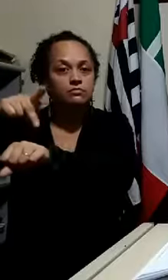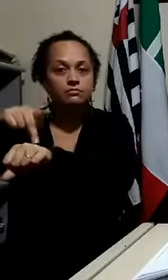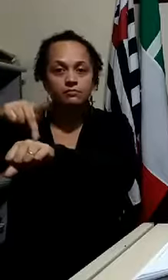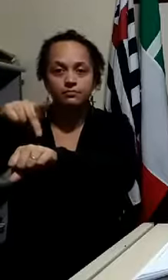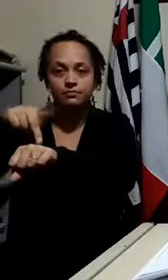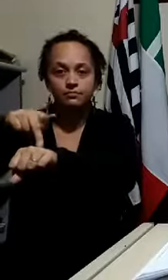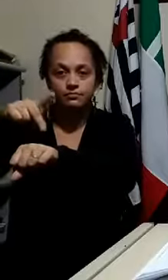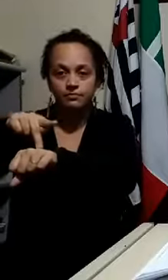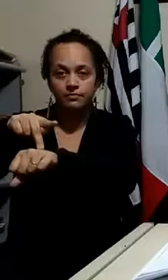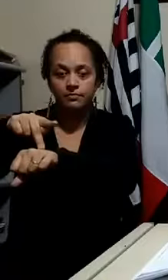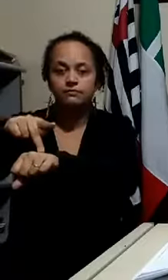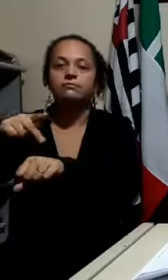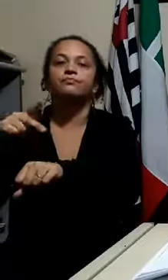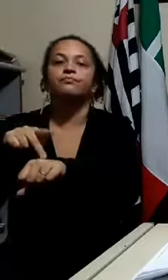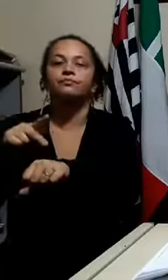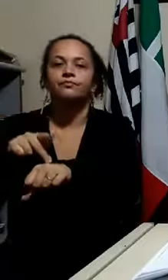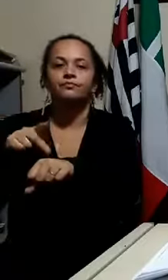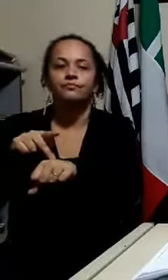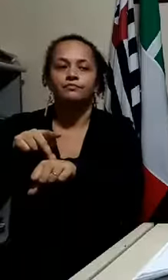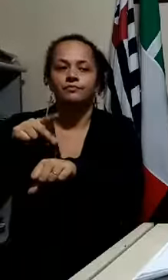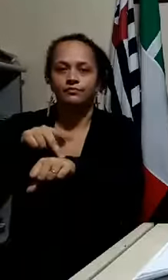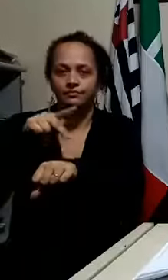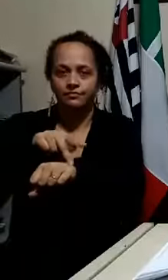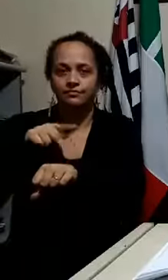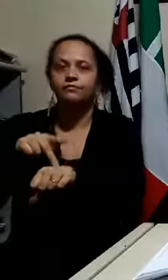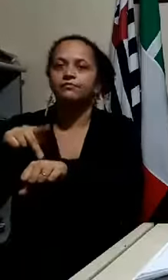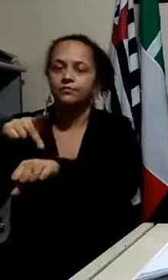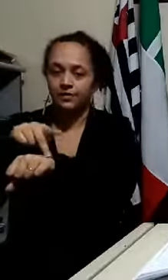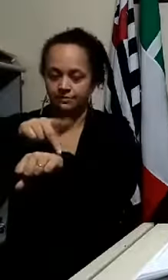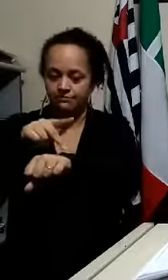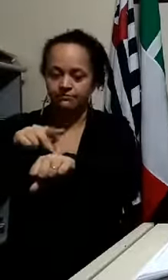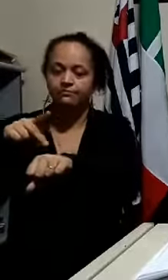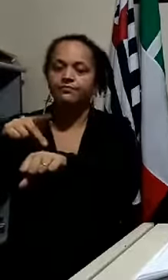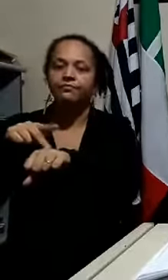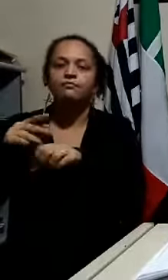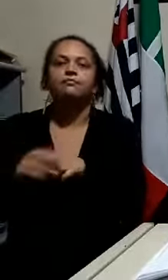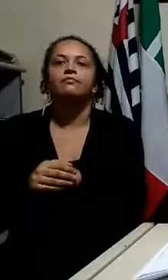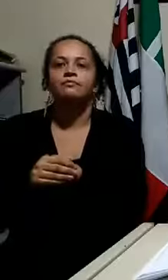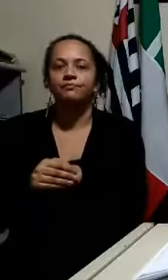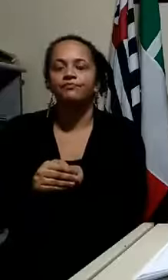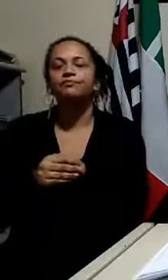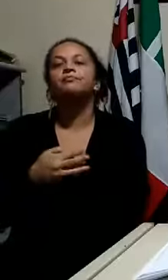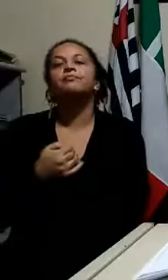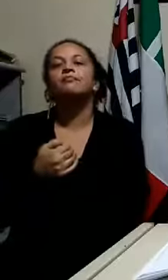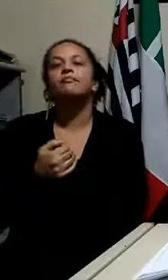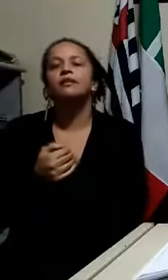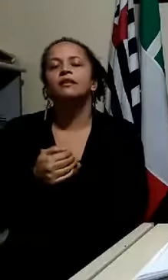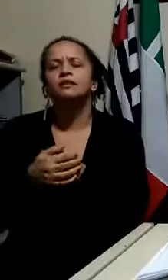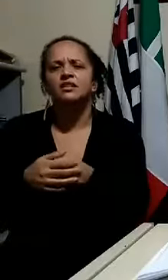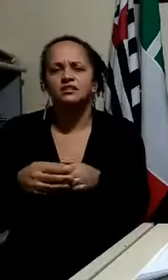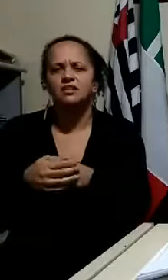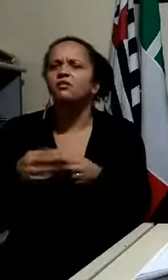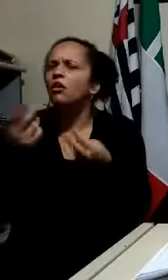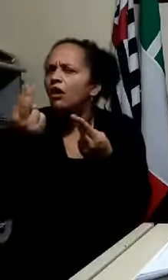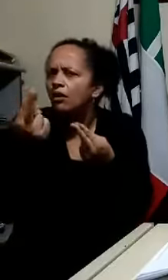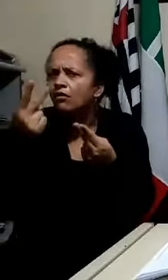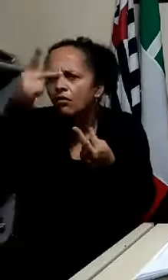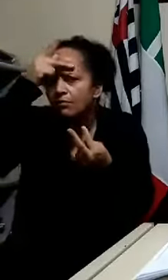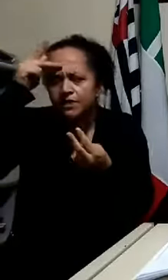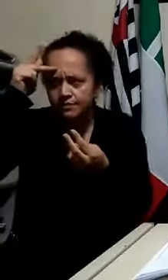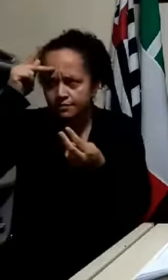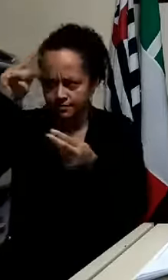espinhoso. O solo jogado entre as pedras, entre os pedregais, né? São aquelas pessoas que ouvem